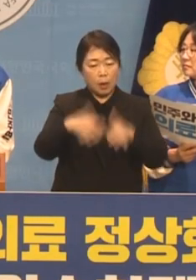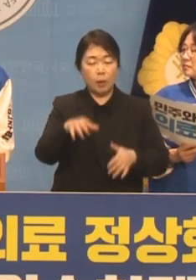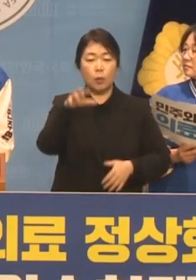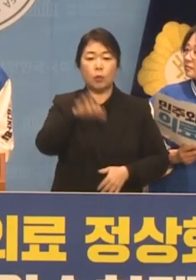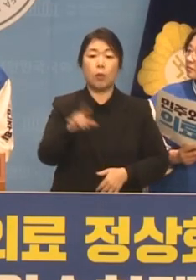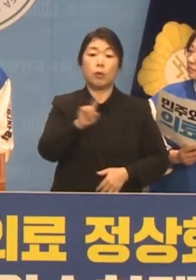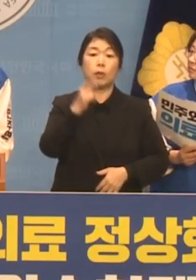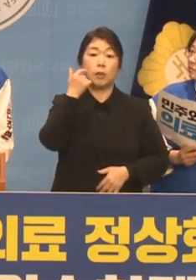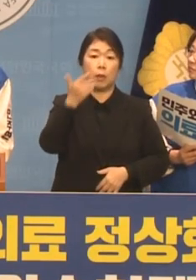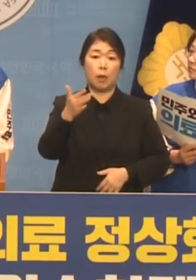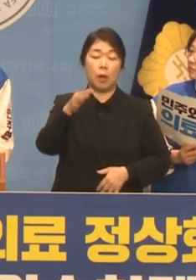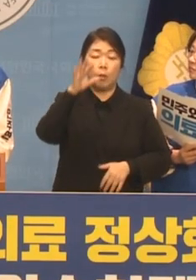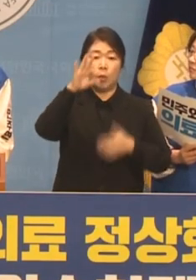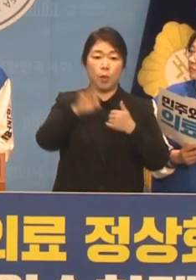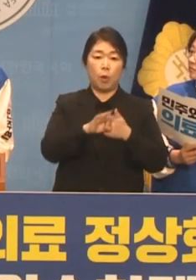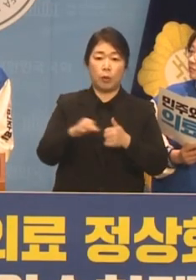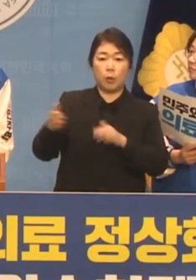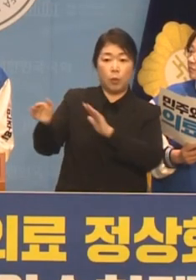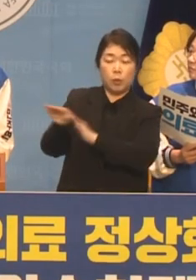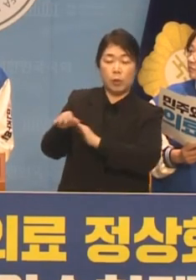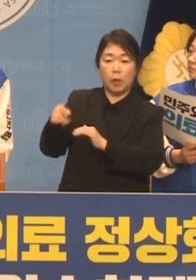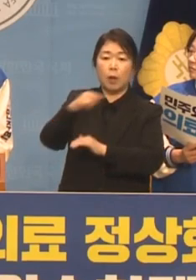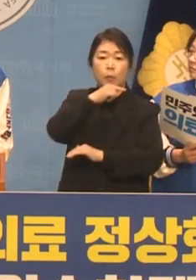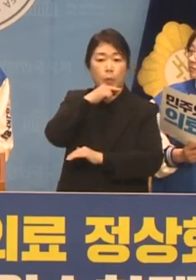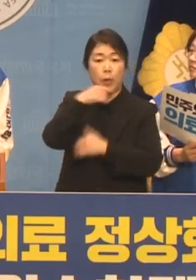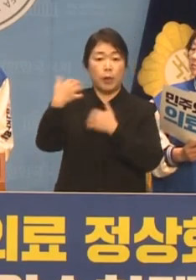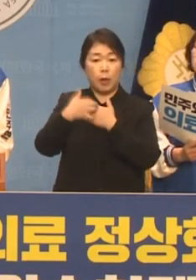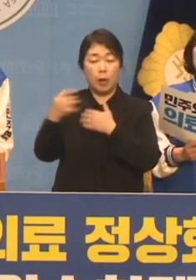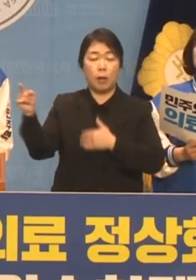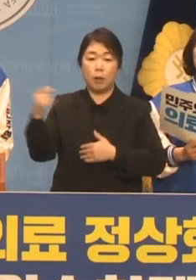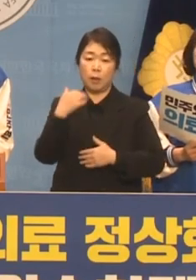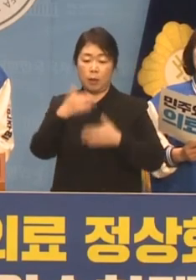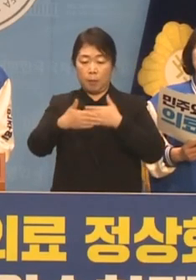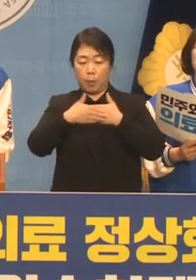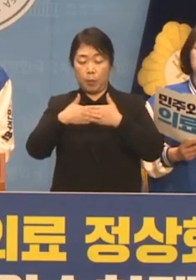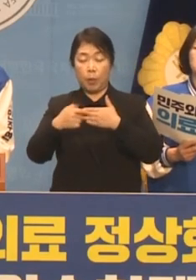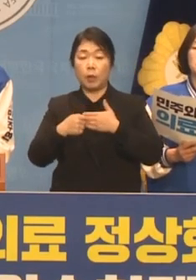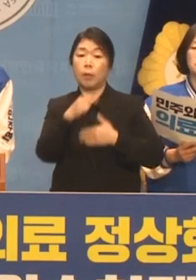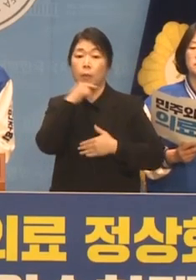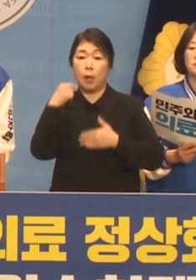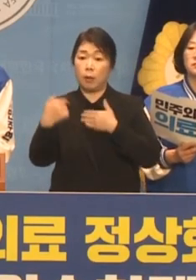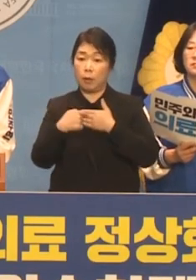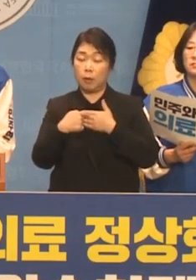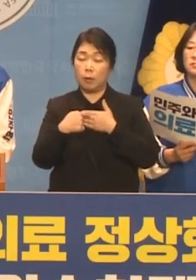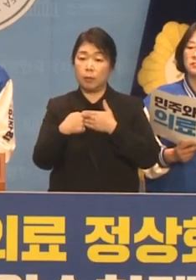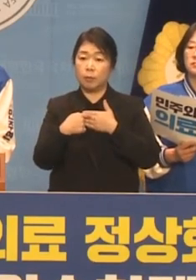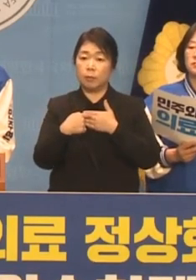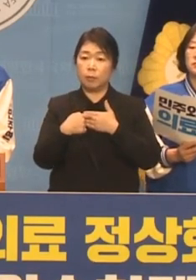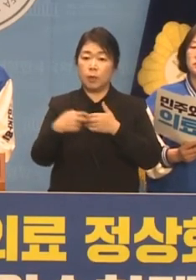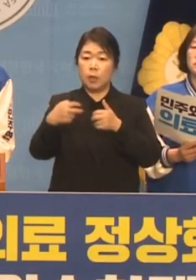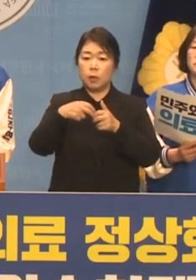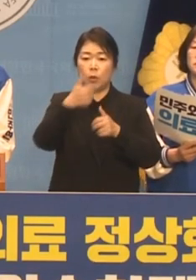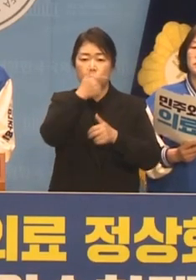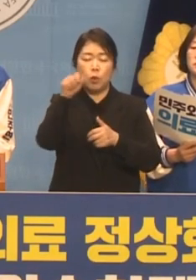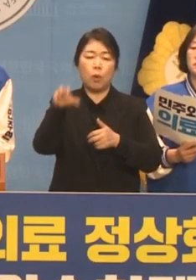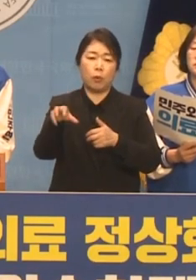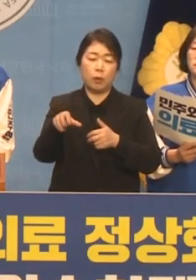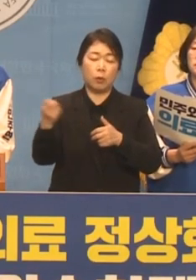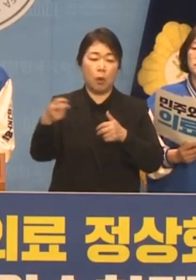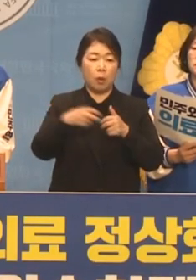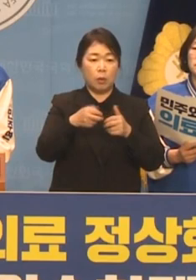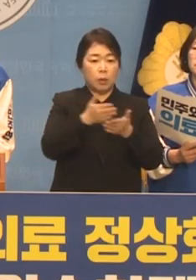어 오른쪽 판넬에 보시는 붉은색 영역들이 의료 취약지이고 어 의과 대학별로